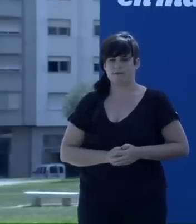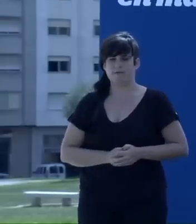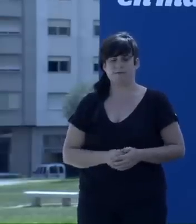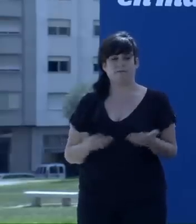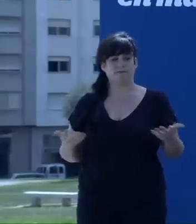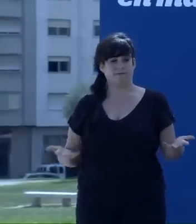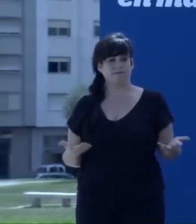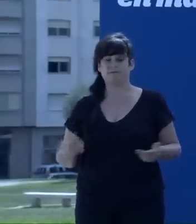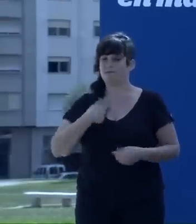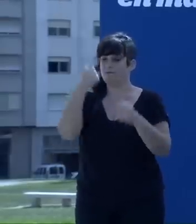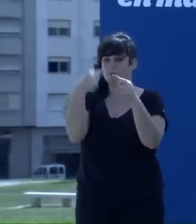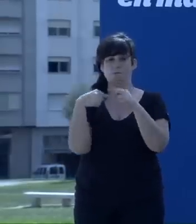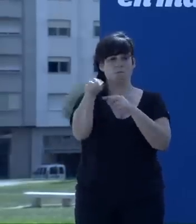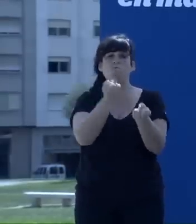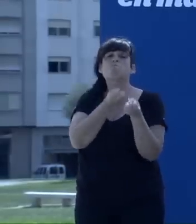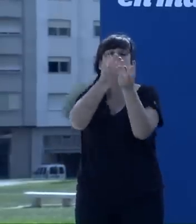Esta é a miña mensaxe.